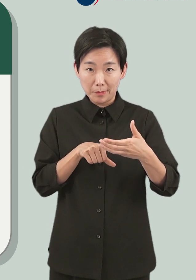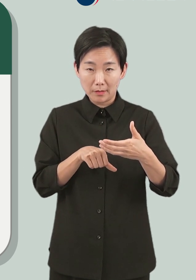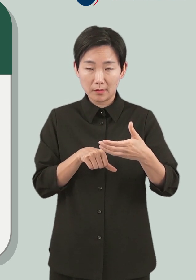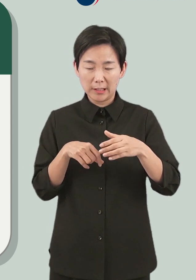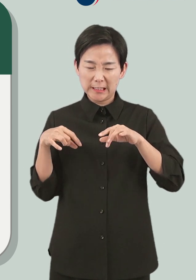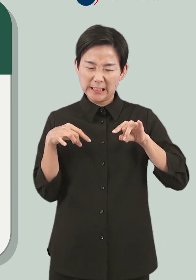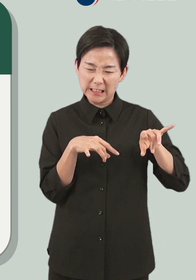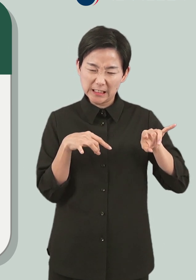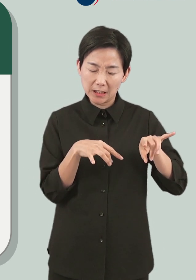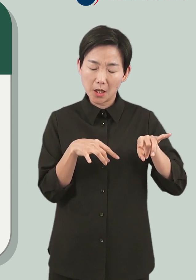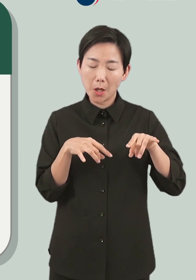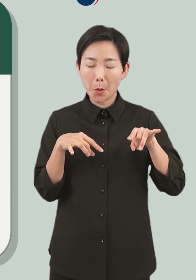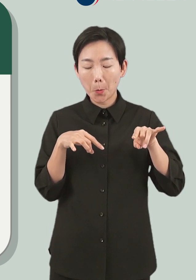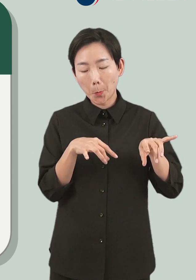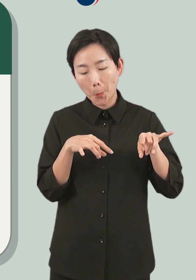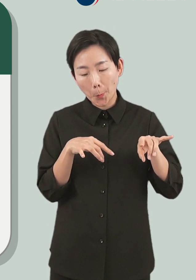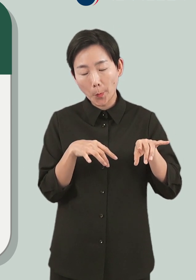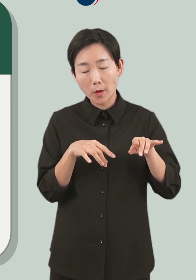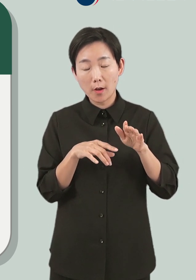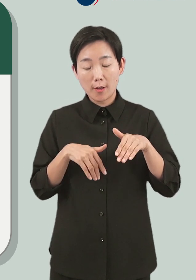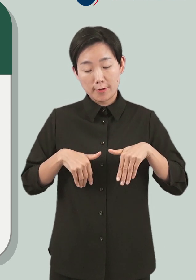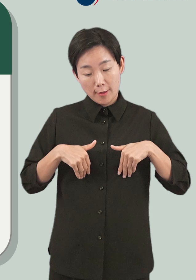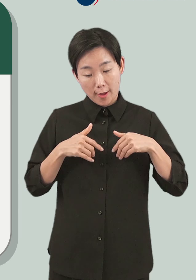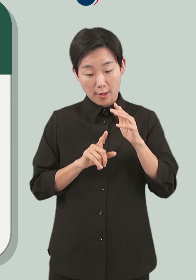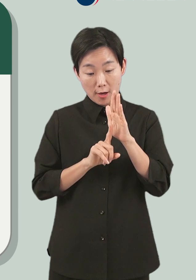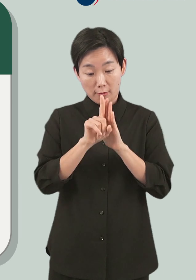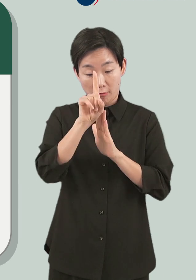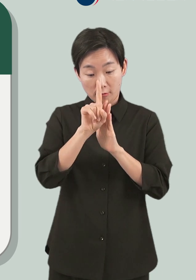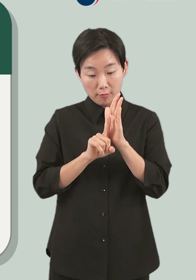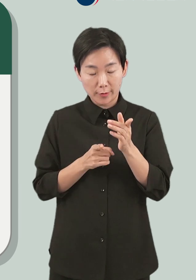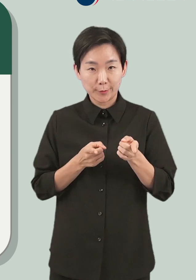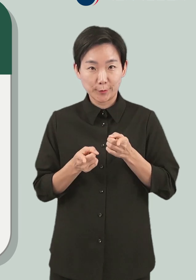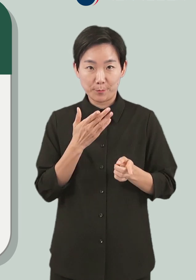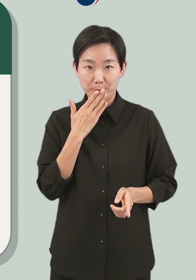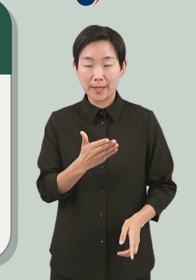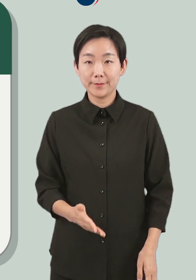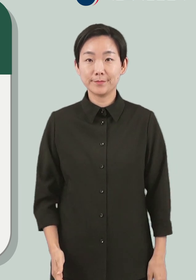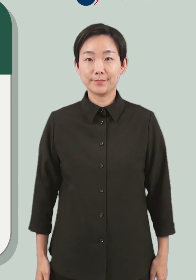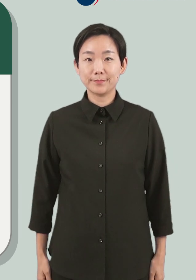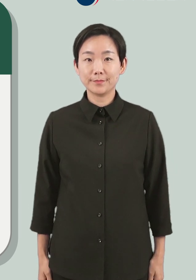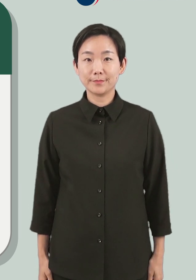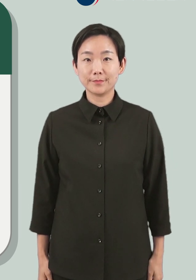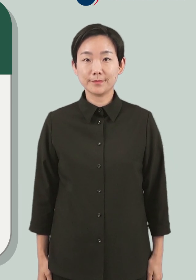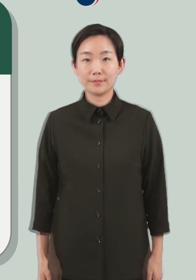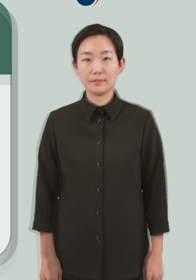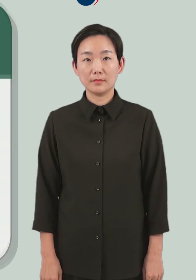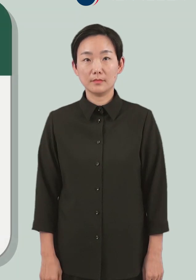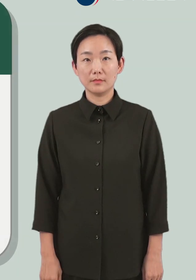버튼을 사용하여 원하는 강도와 온도를 선택할 수 있습니다.